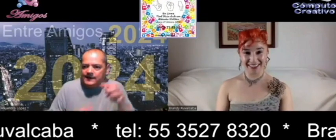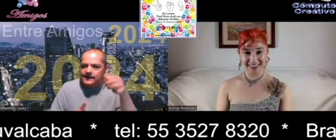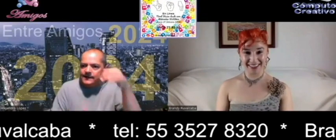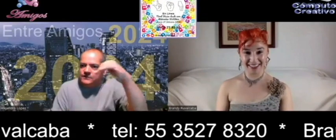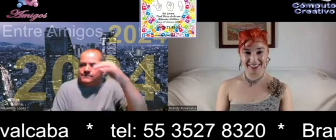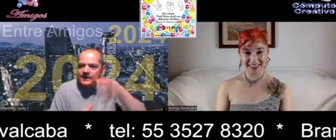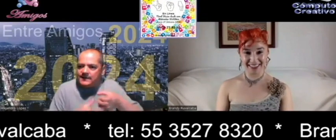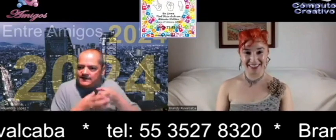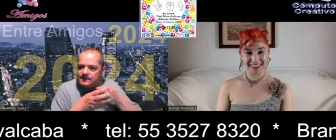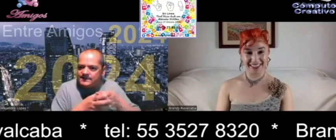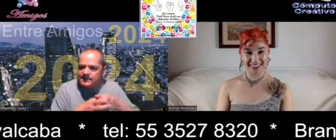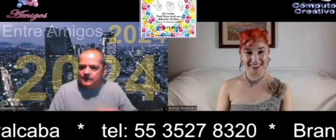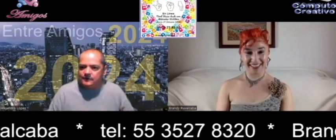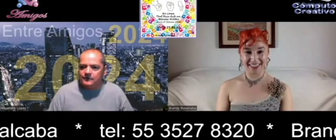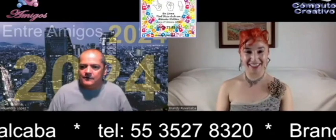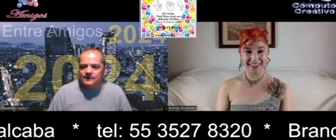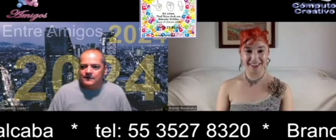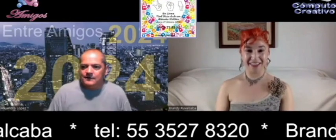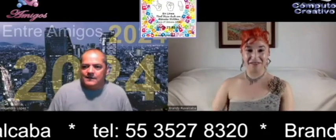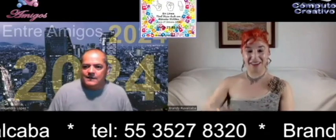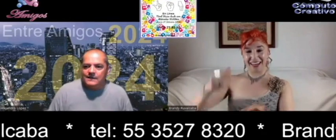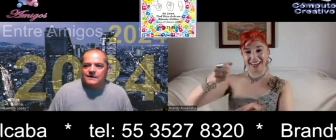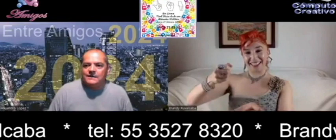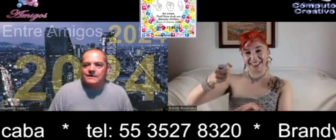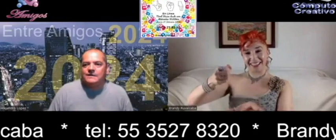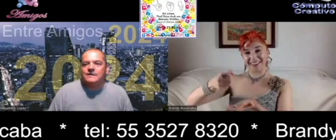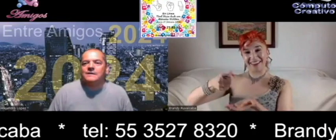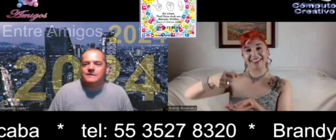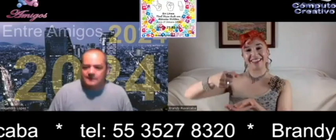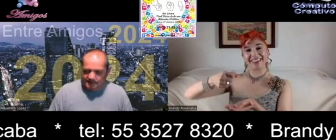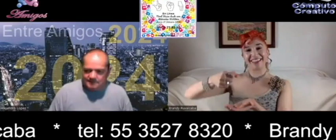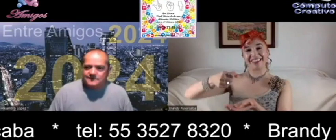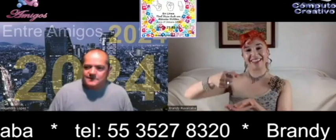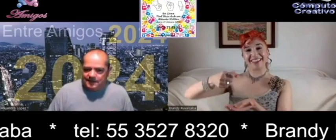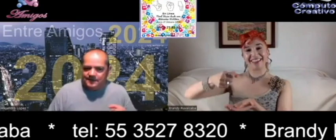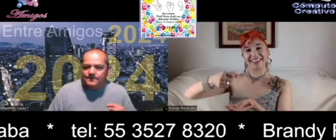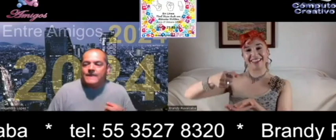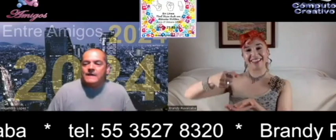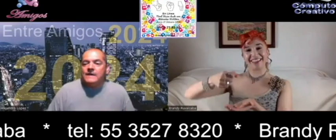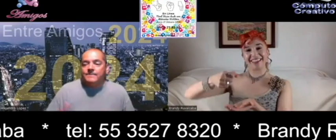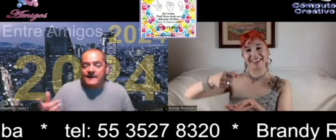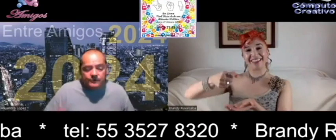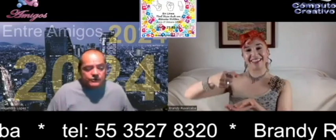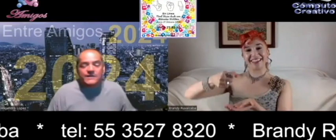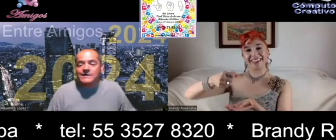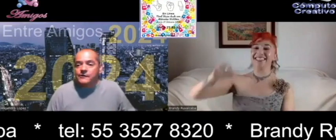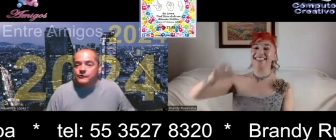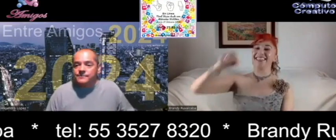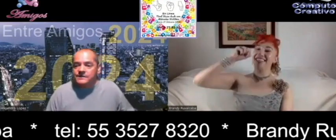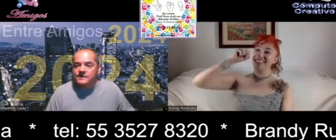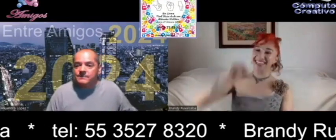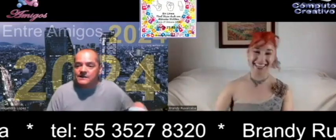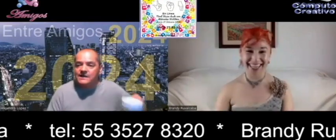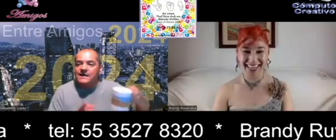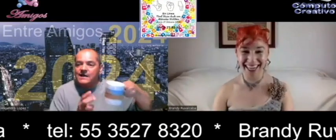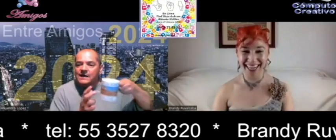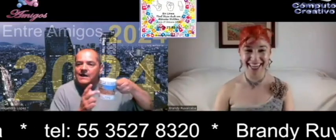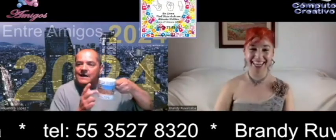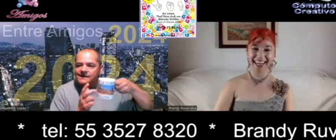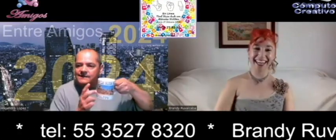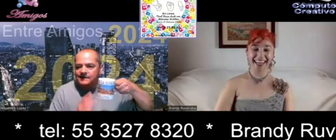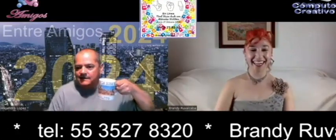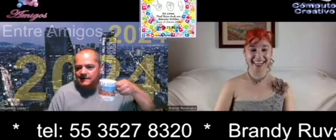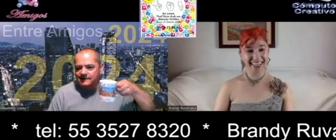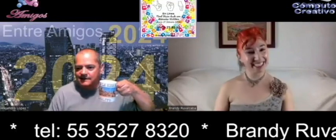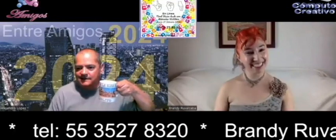tarro era el que usas para la cerveza, ¿no? Para la cerveza grande, ¿no? Sí, y para ellos el tarro es precisamente